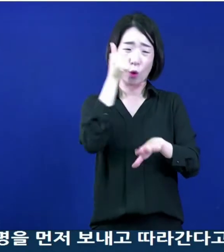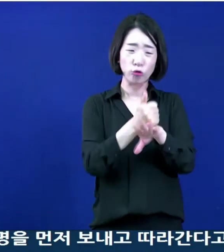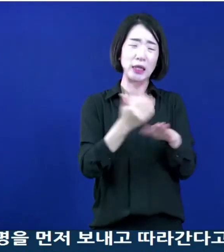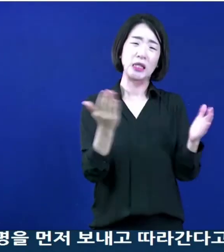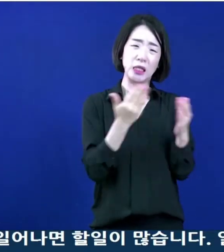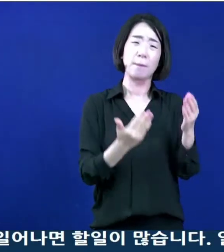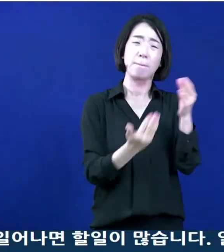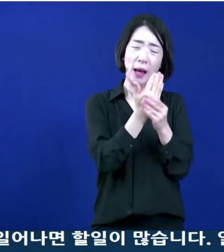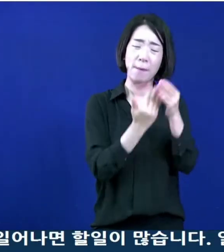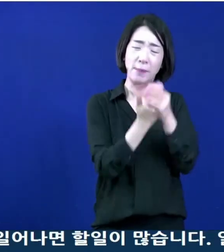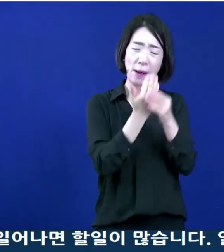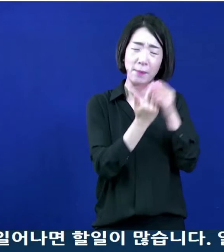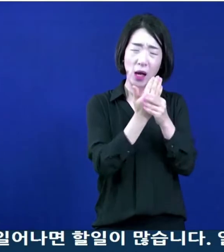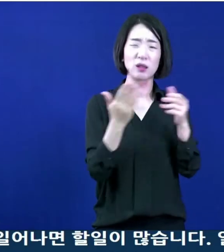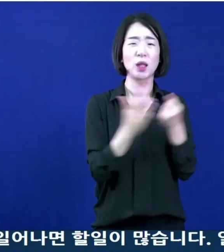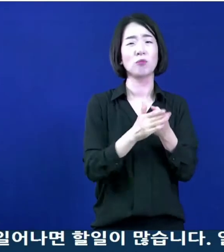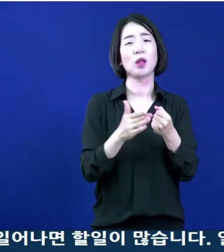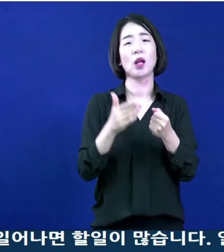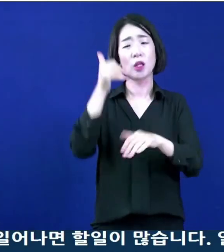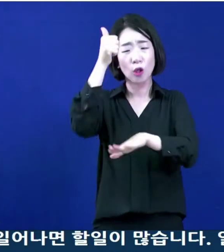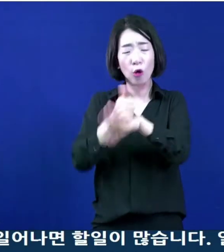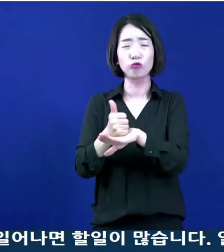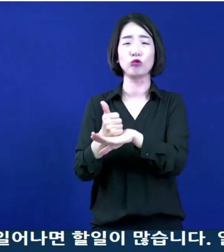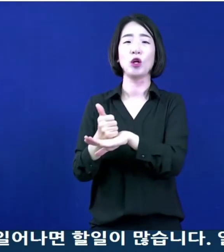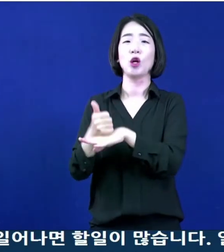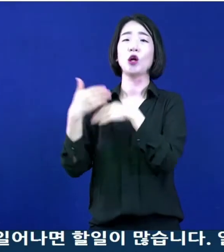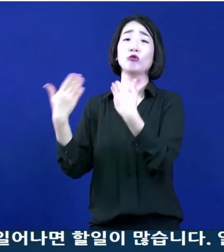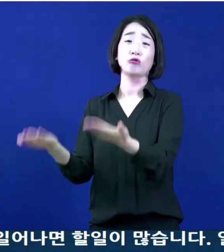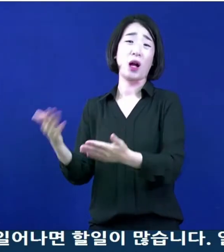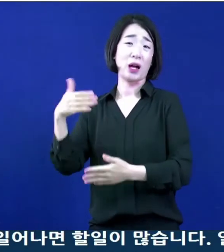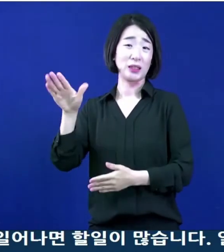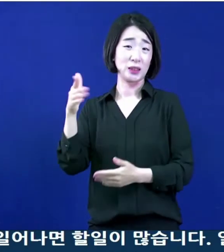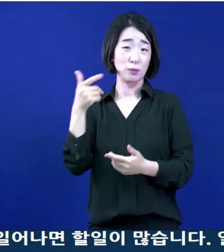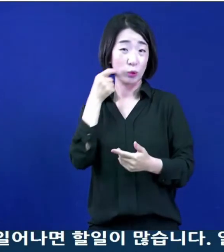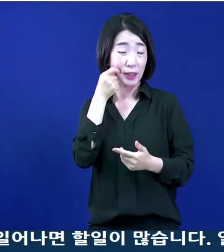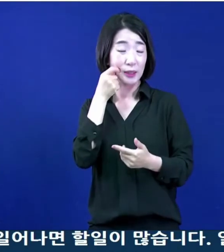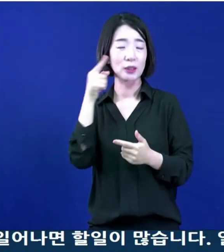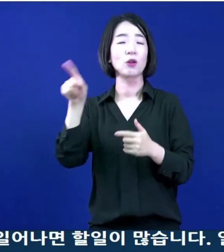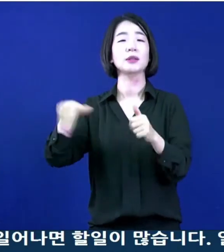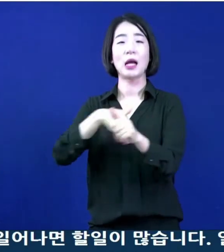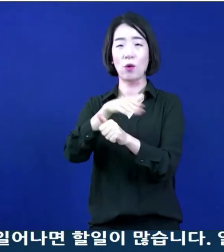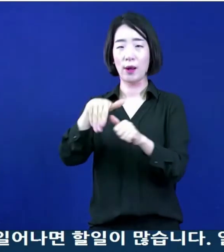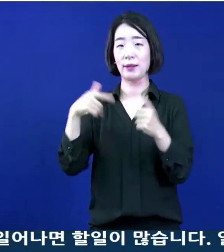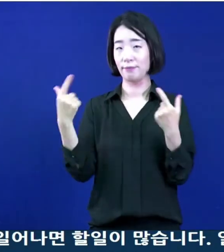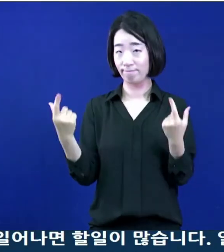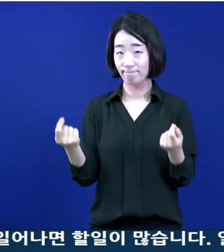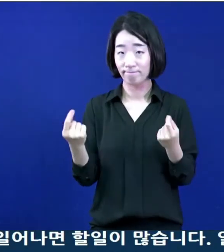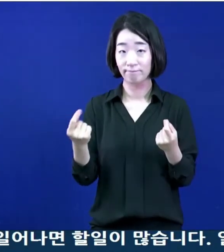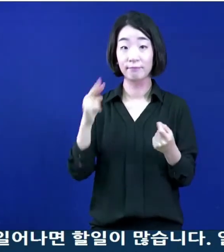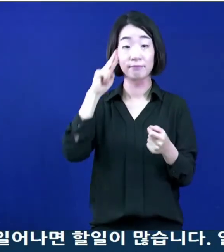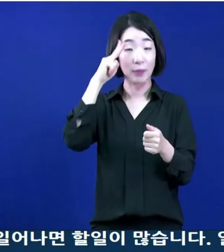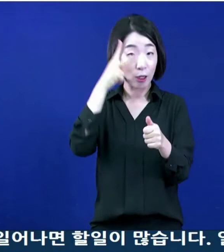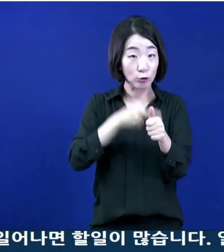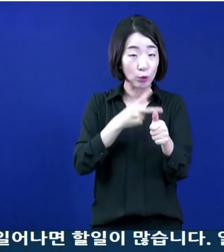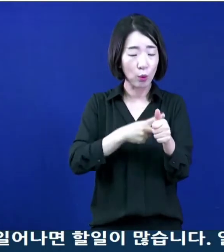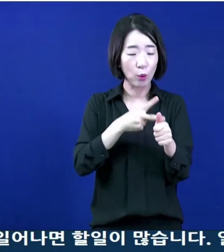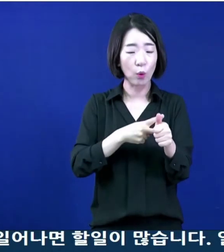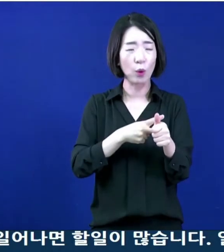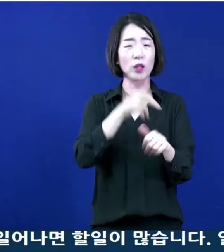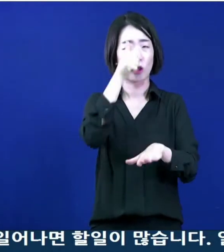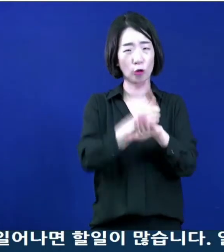가려니까 그때 또 일이 터지고, 뭐 이런 일이 잘 될 때 일어나는 현상 속에서 바울이 에베소에 묶이는 그런